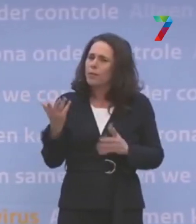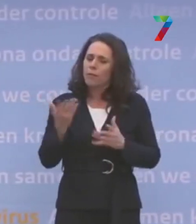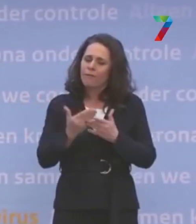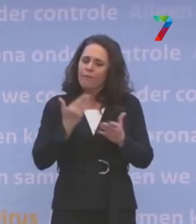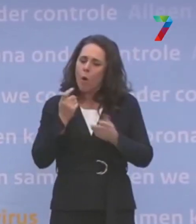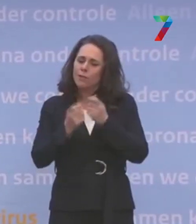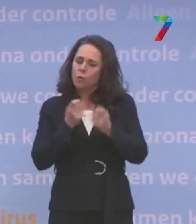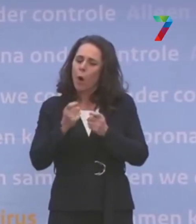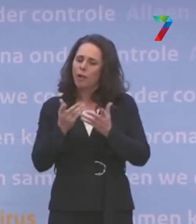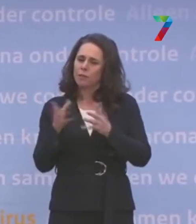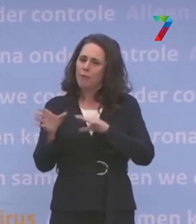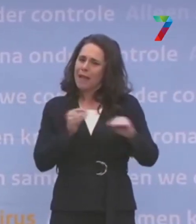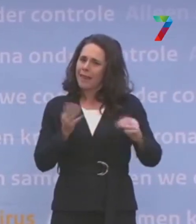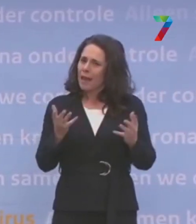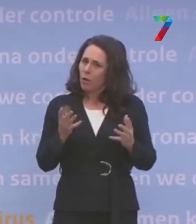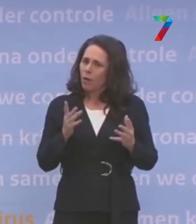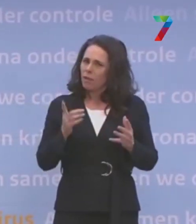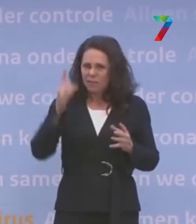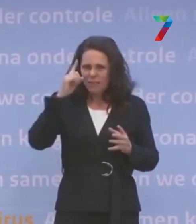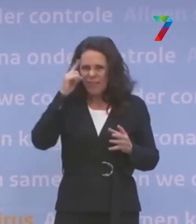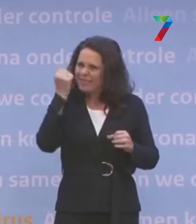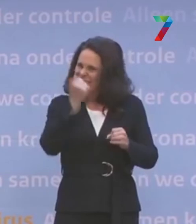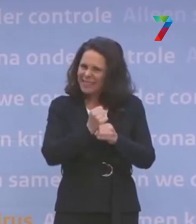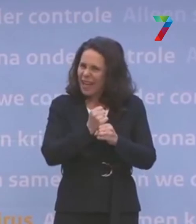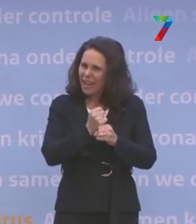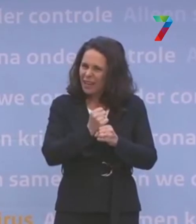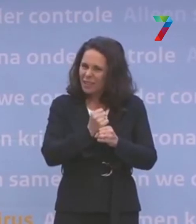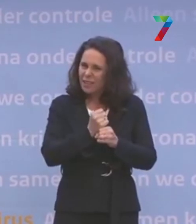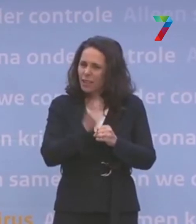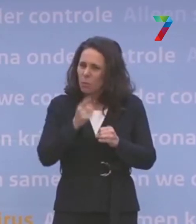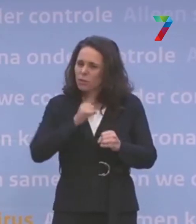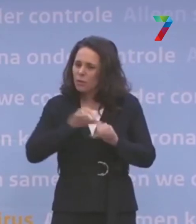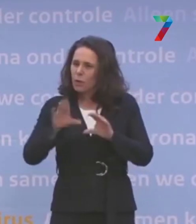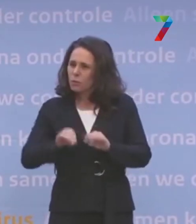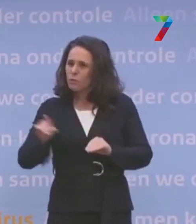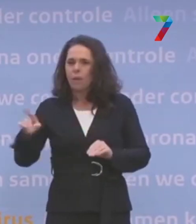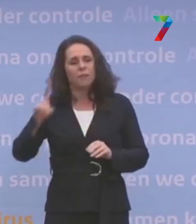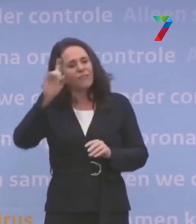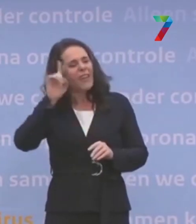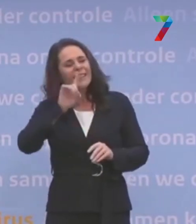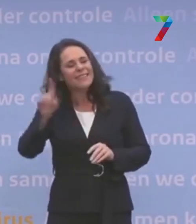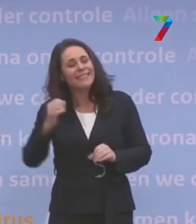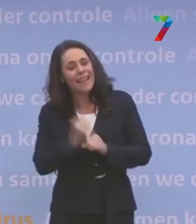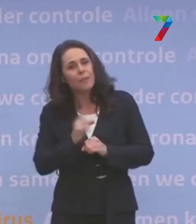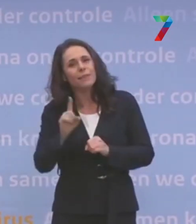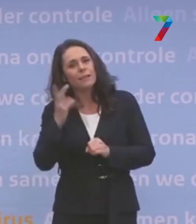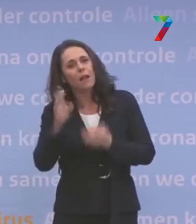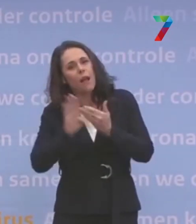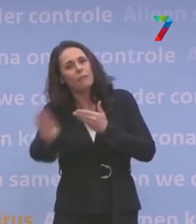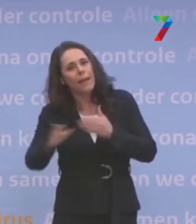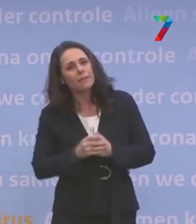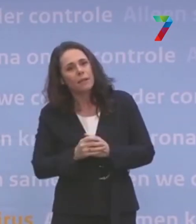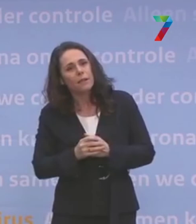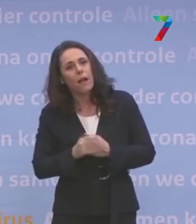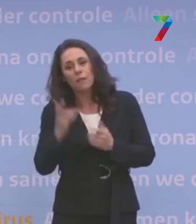gelden? Hè? Als je het niet zeker weet, dan moet je het maar gewoon doen. Als je het niet zeker weet, moet je 1,5 meter afstand houden. En dat is de hoofdregel. Als je anderhalf meter afstand houdt, is een mondkapje sowieso